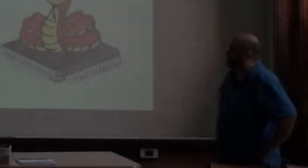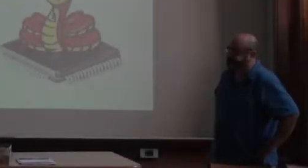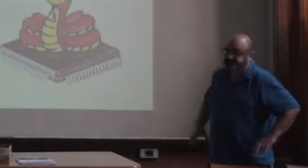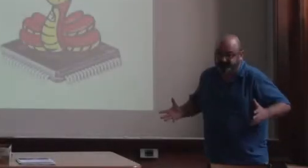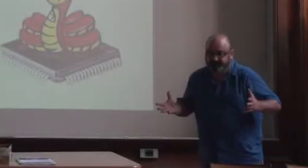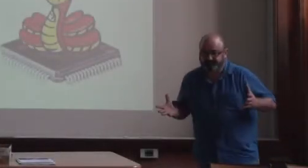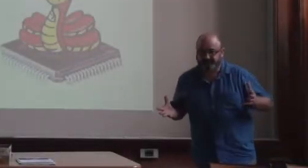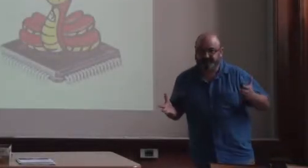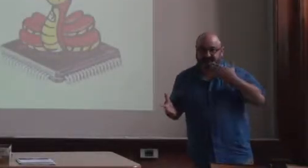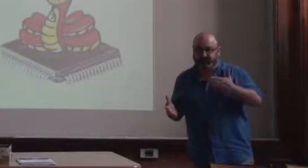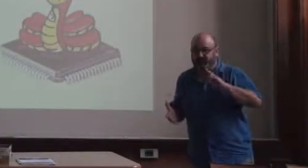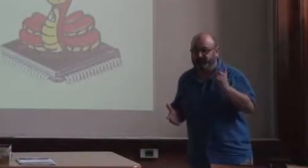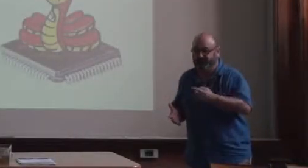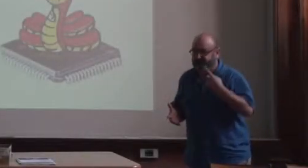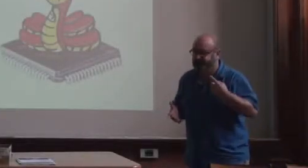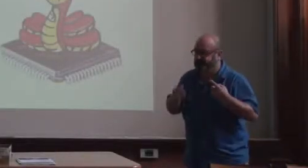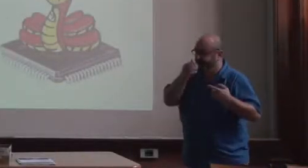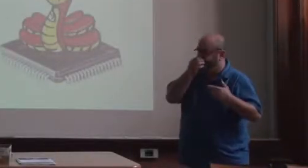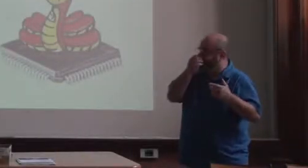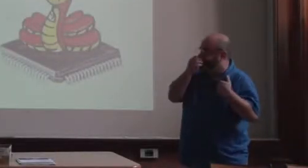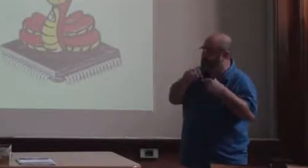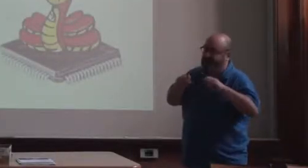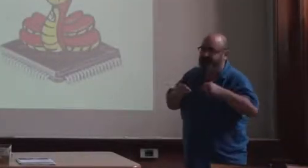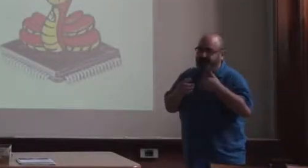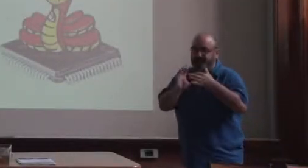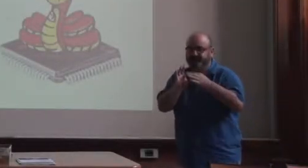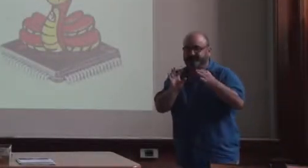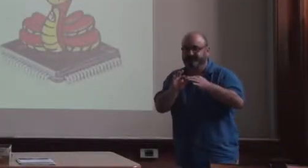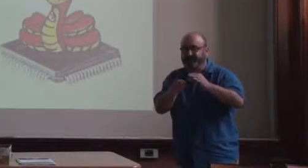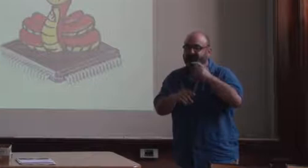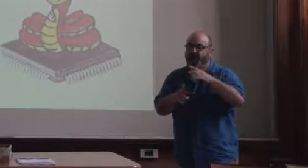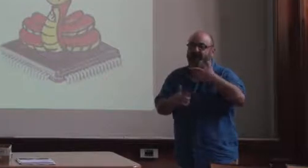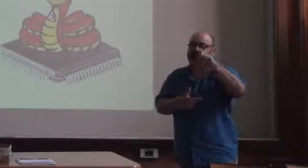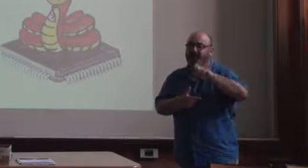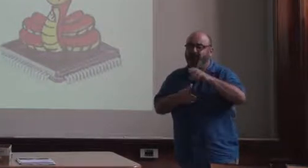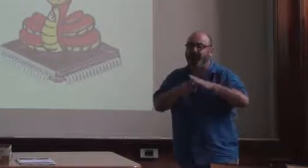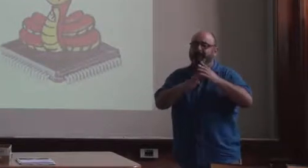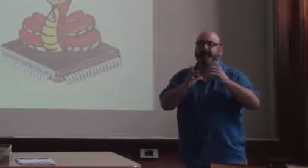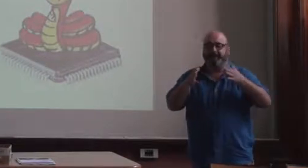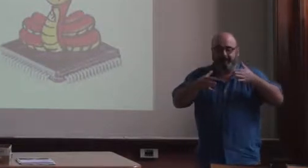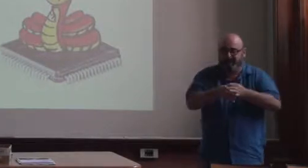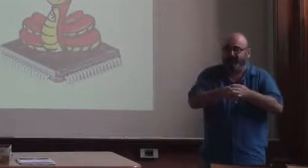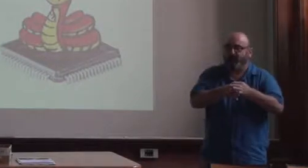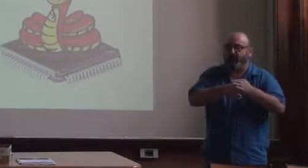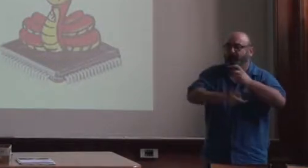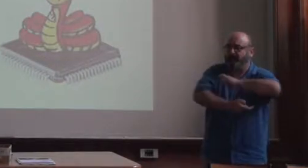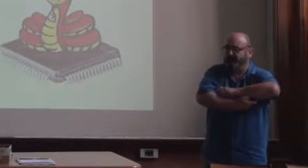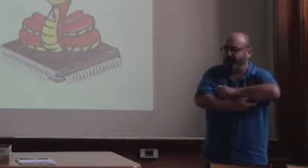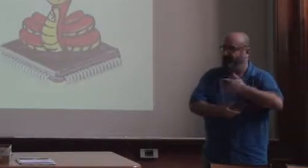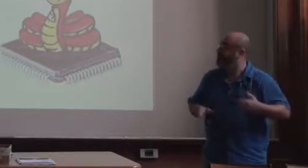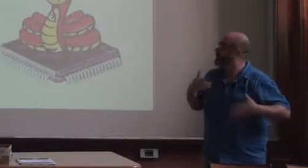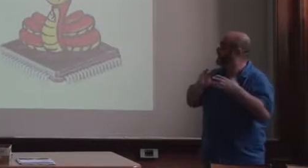Ok, bah, bonjour à tous. Donc, je suis ici pour vous parler un peu de comment débuter avec MicroPython. Donc, je vais vous expliquer un peu ce